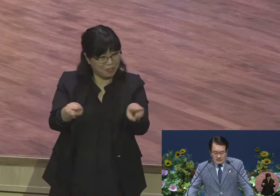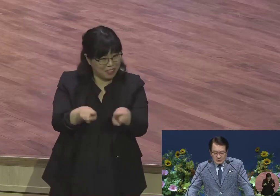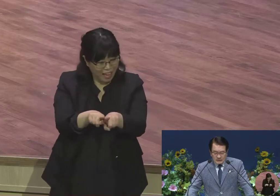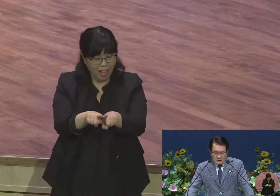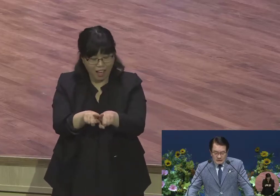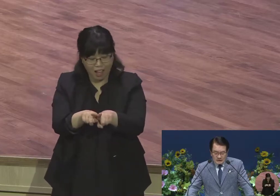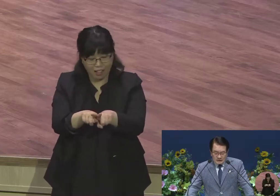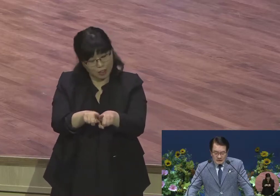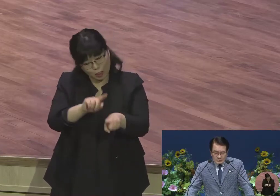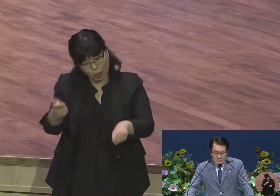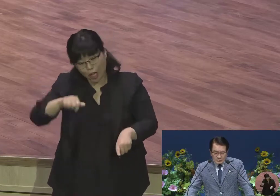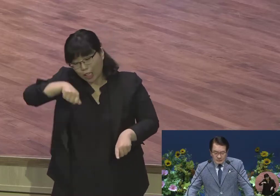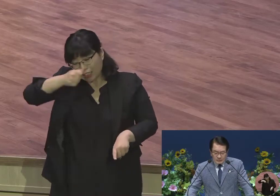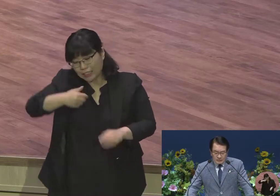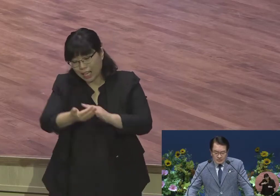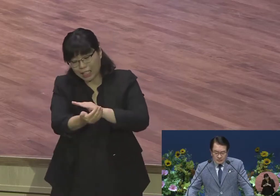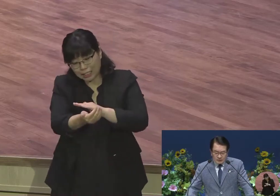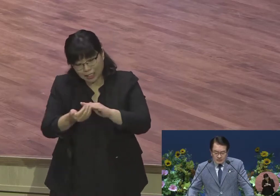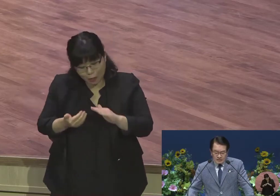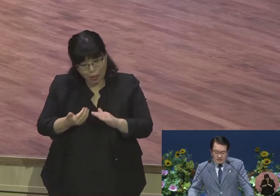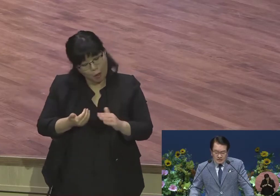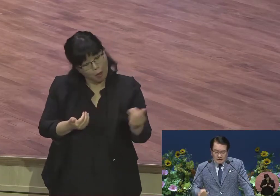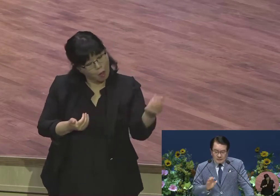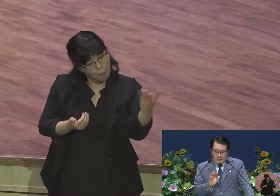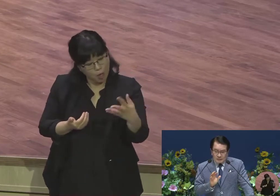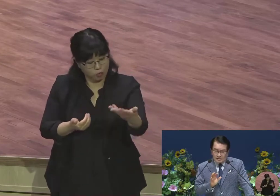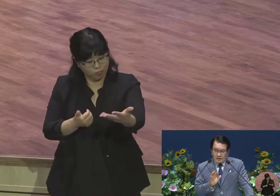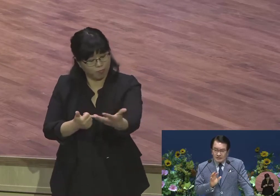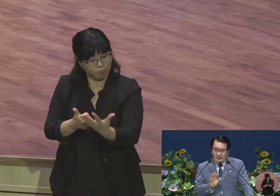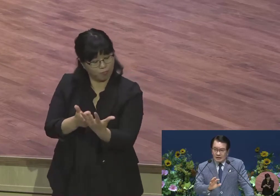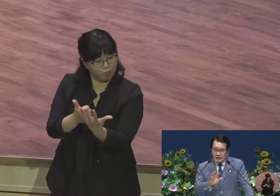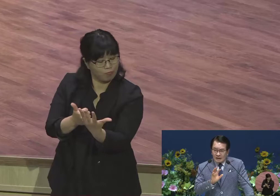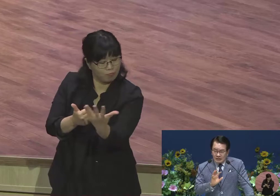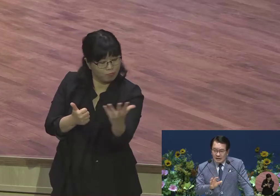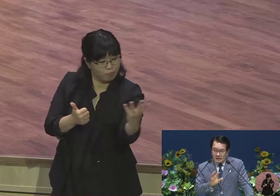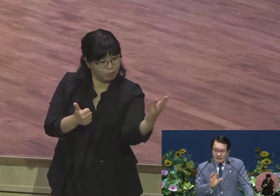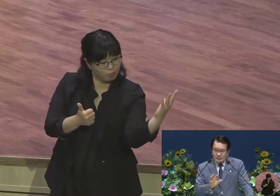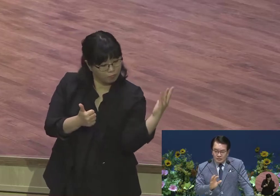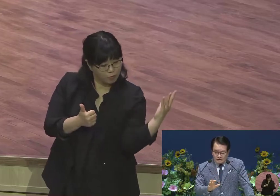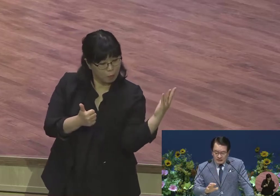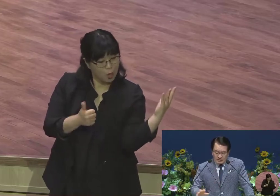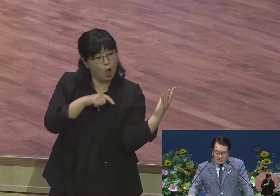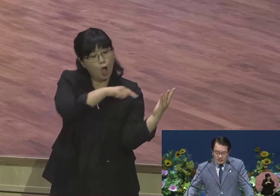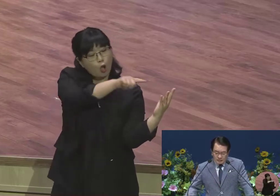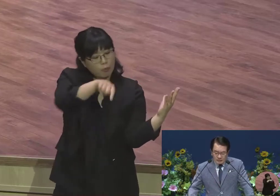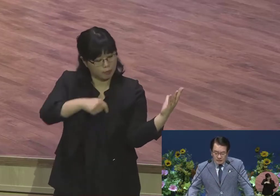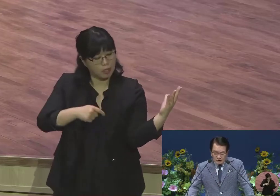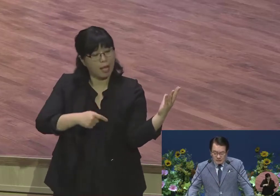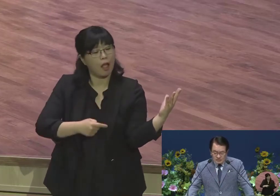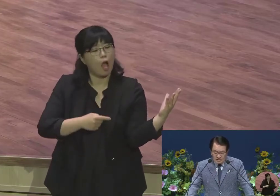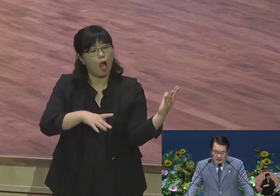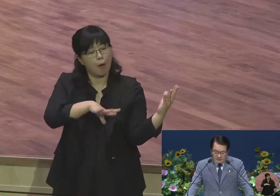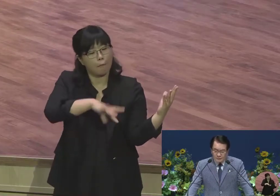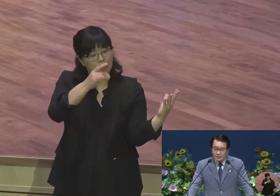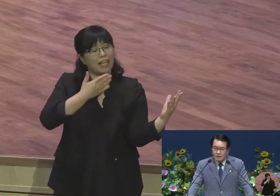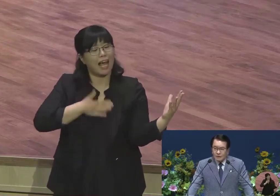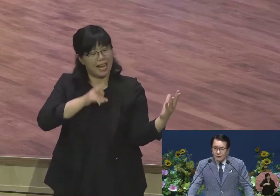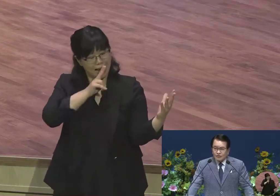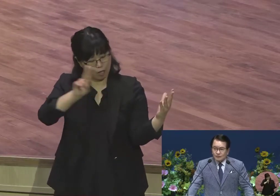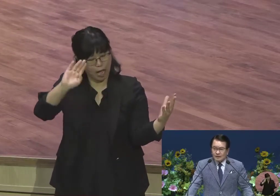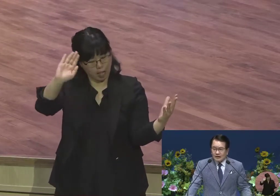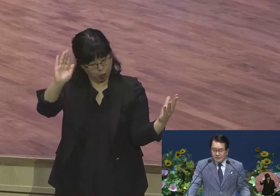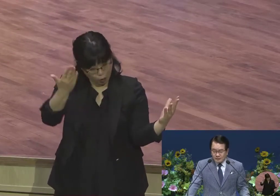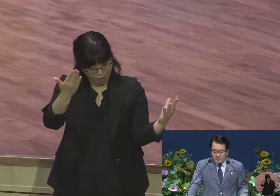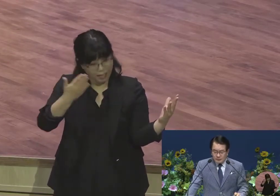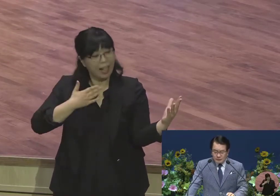식사 전에 그렇게 했어요. 그 일곱 강의를 미소진에서 알아야 같이 움직인다고 하고 그것이 뭐냐. 예전 캠프,